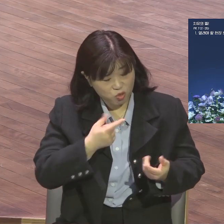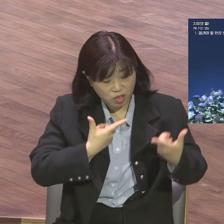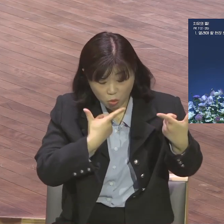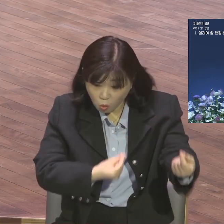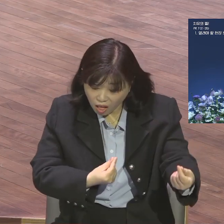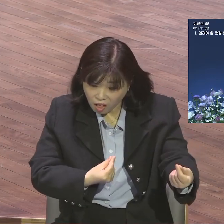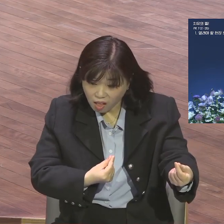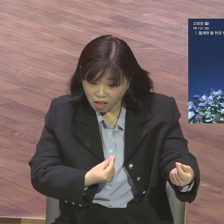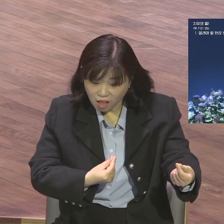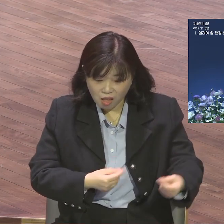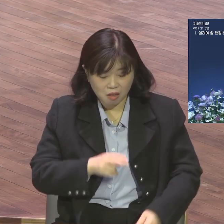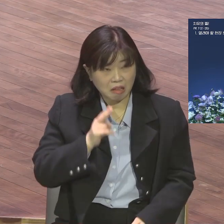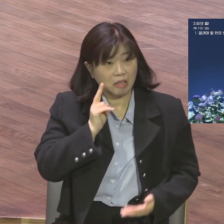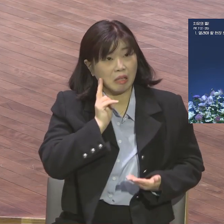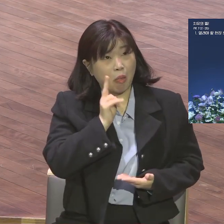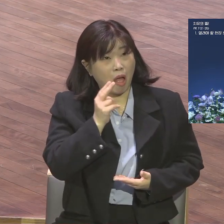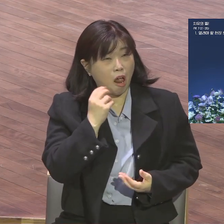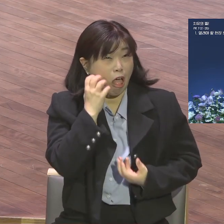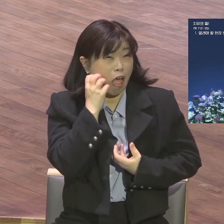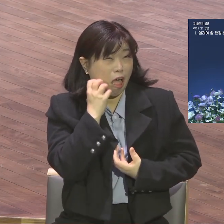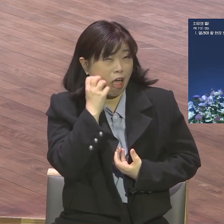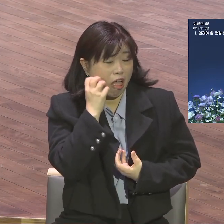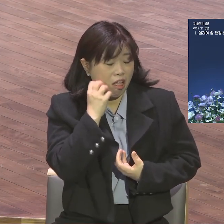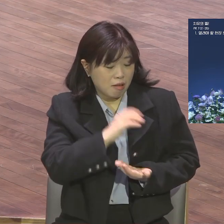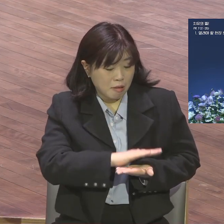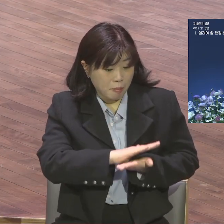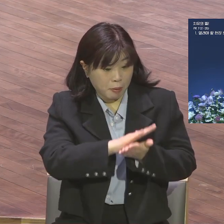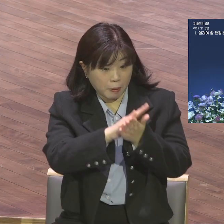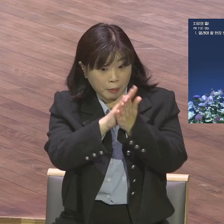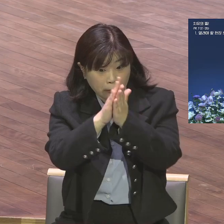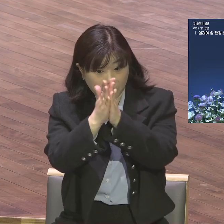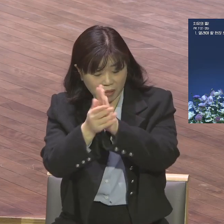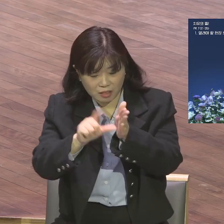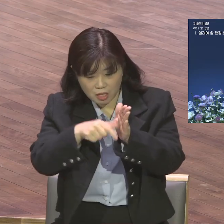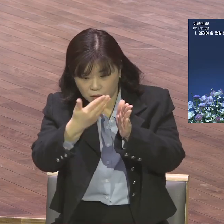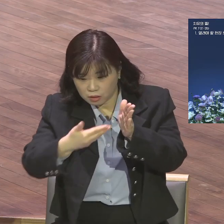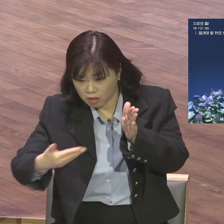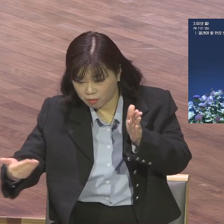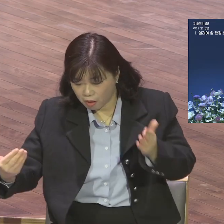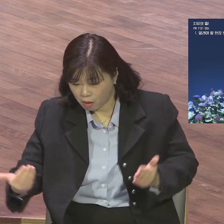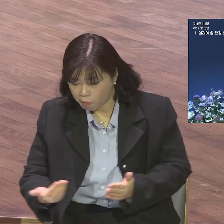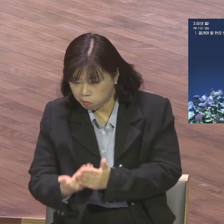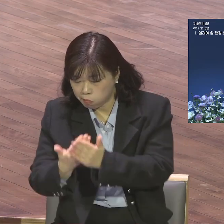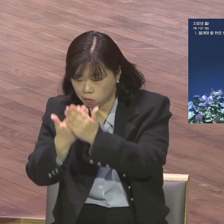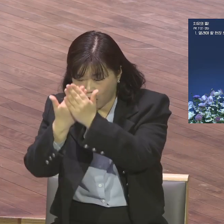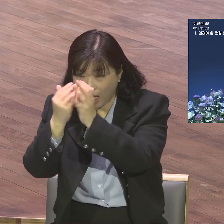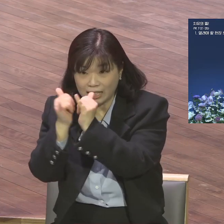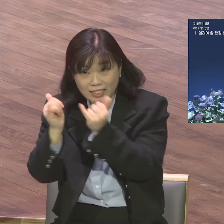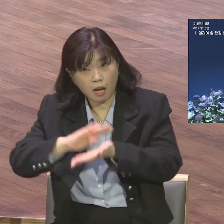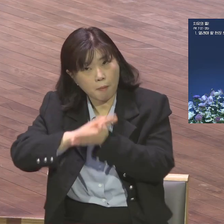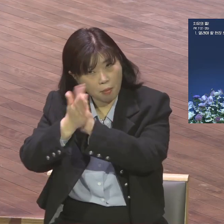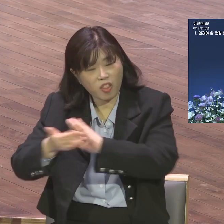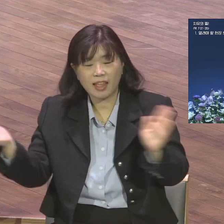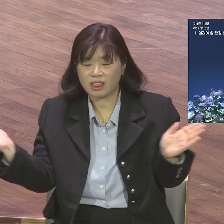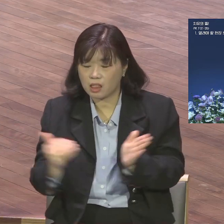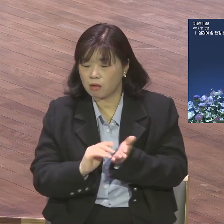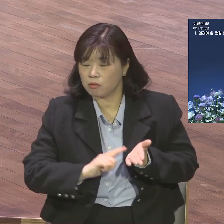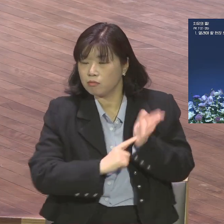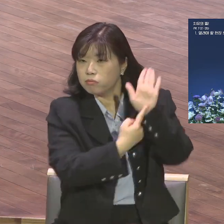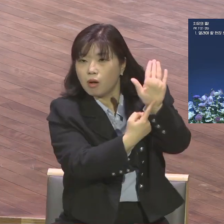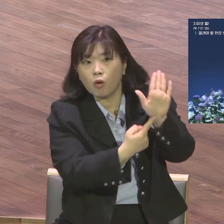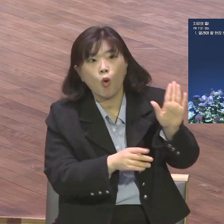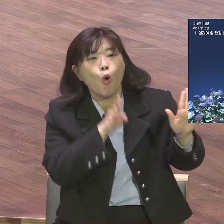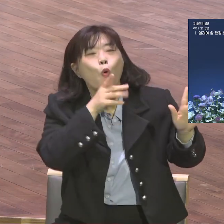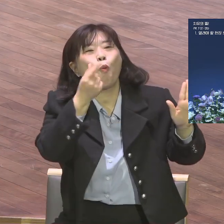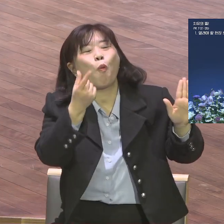이런 엉터리, 하나님을 부인하고자 하는 발악을 하는 모습, 이걸 깨닫지는 못해요.